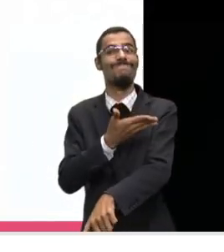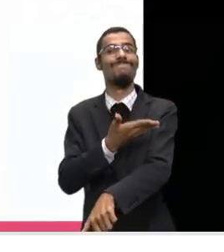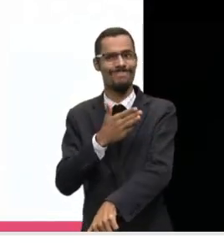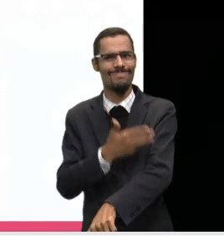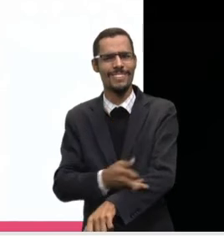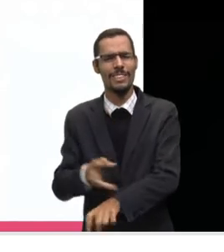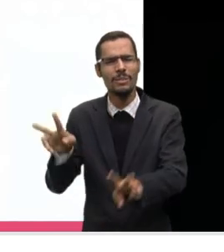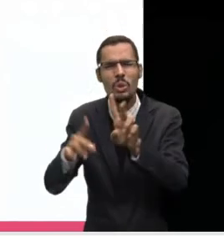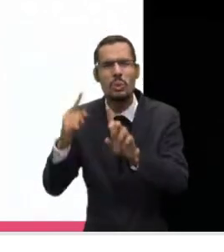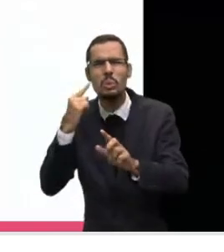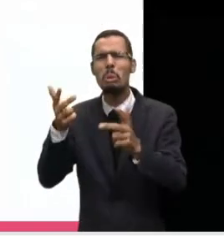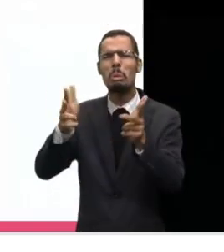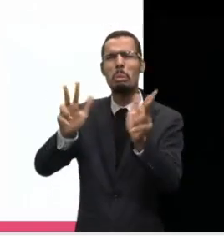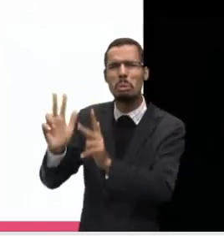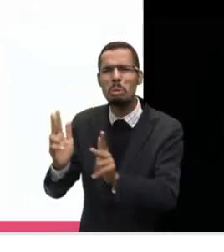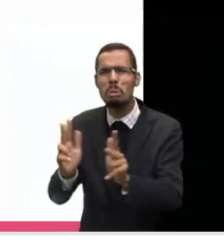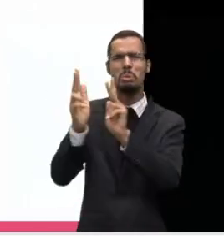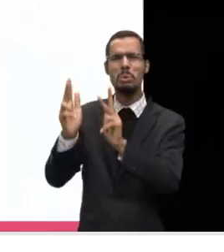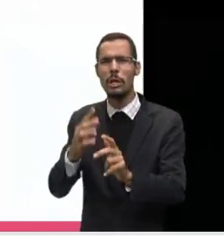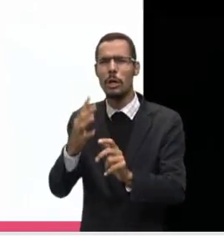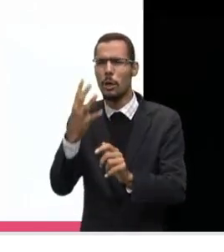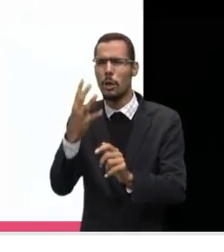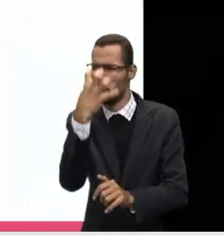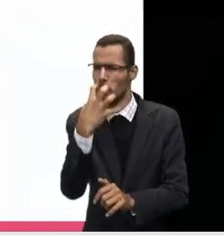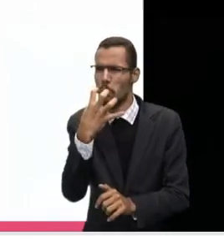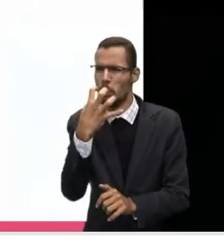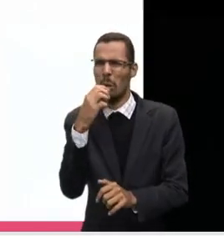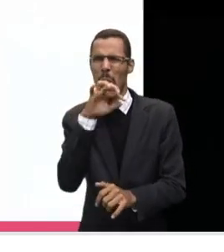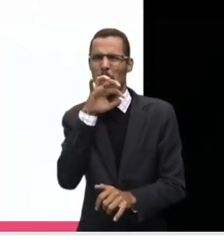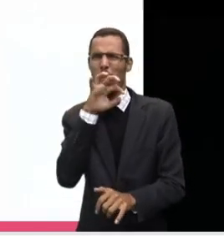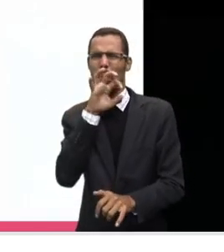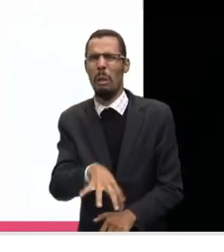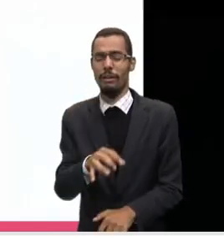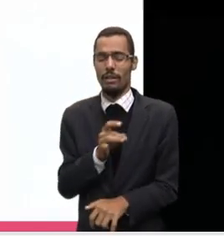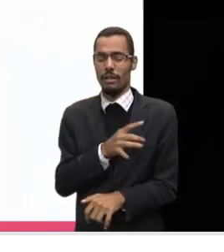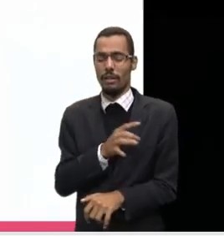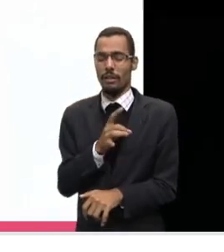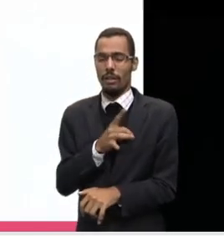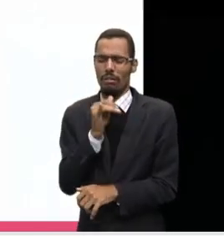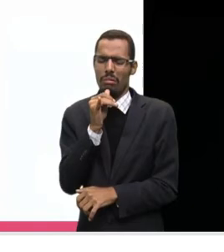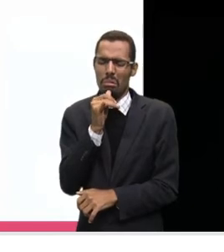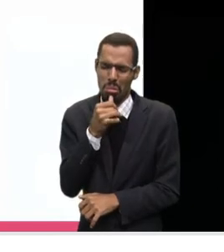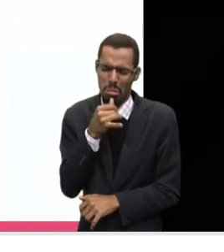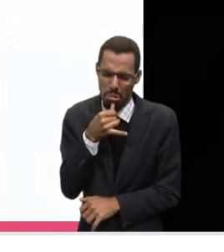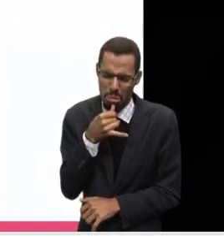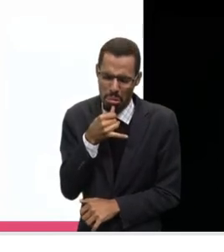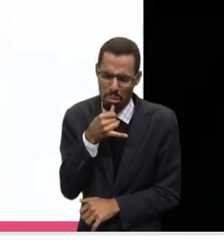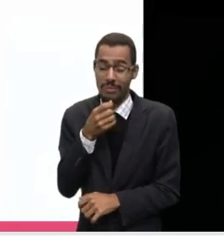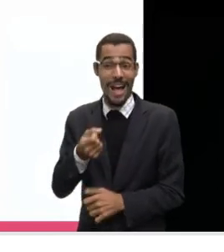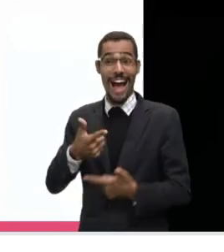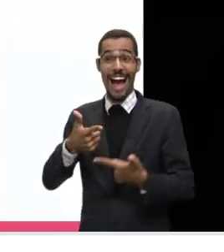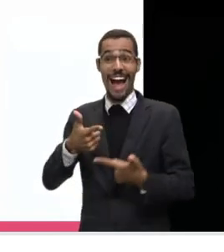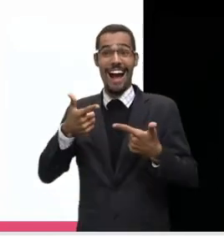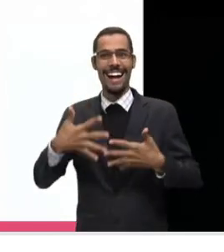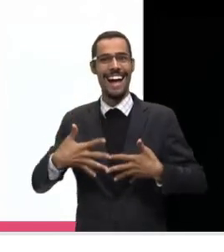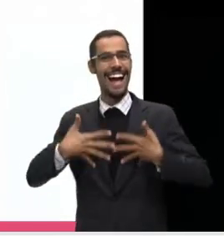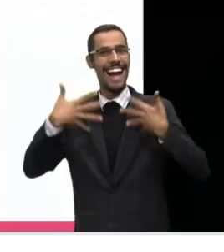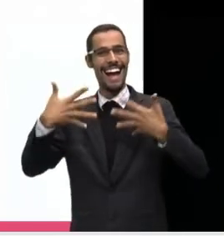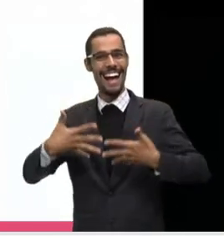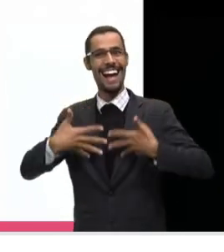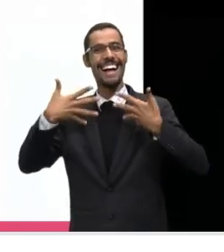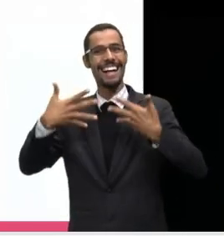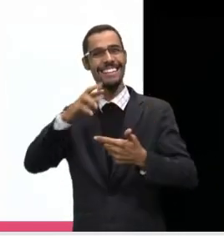na observação. Então, a expressão de raiva, de nojo, de medo, de tristeza, surpresa,